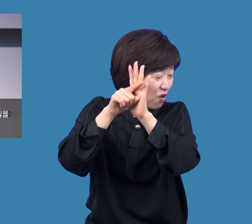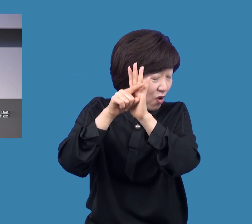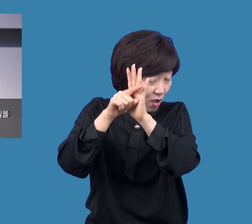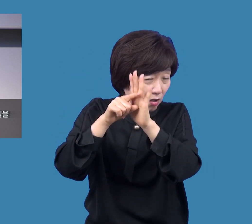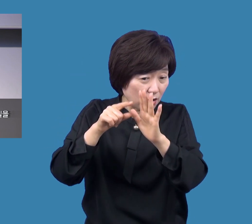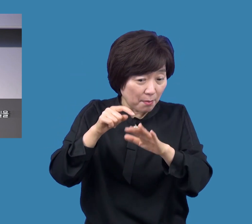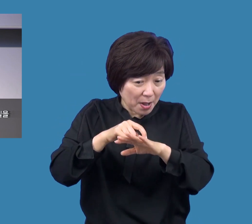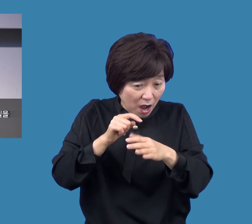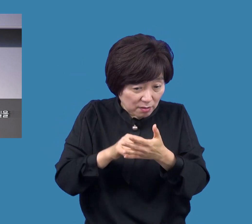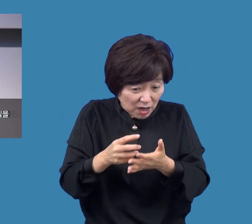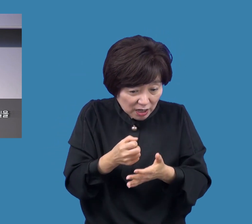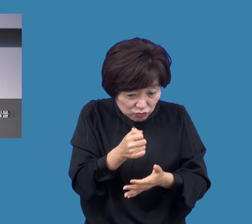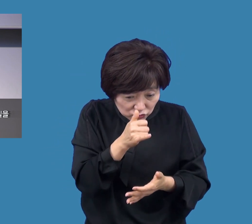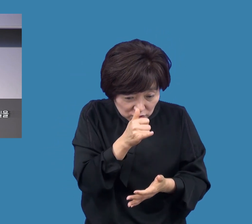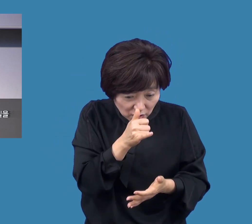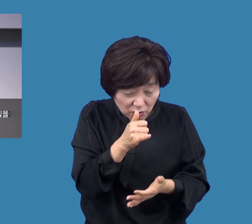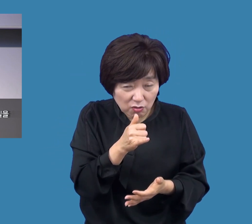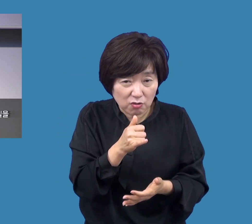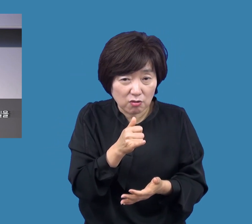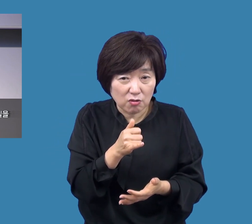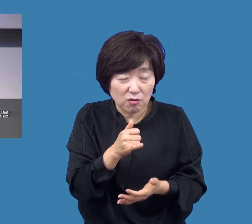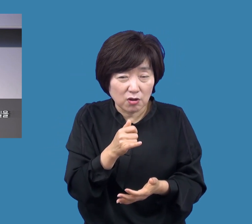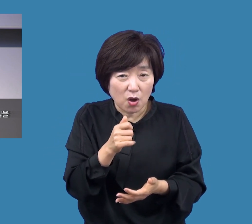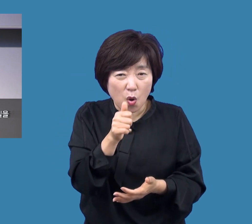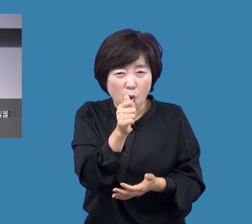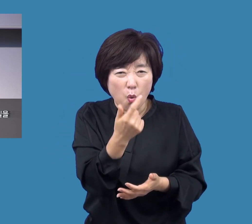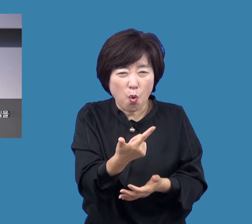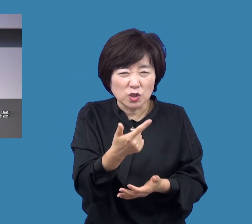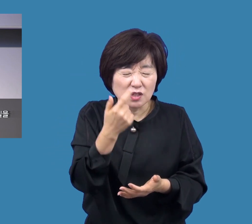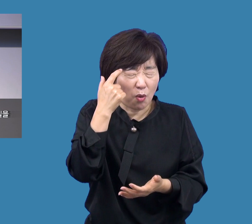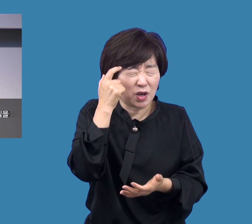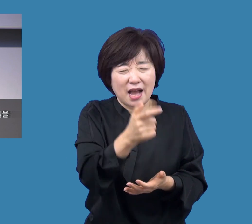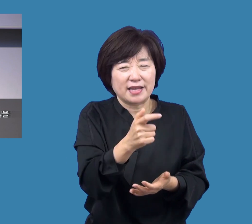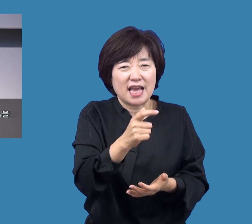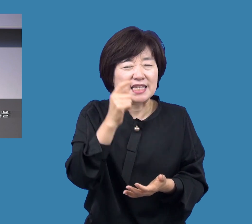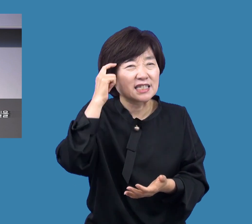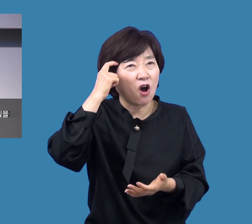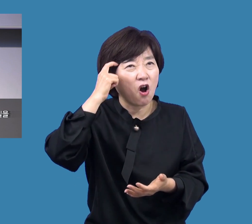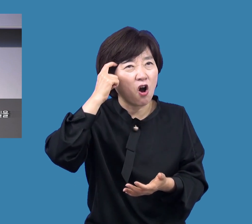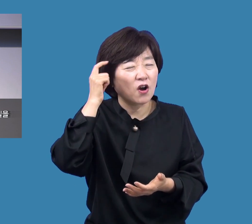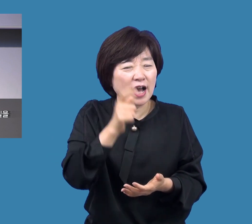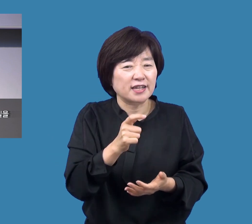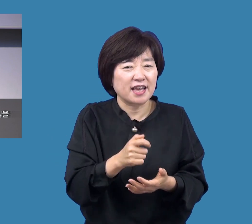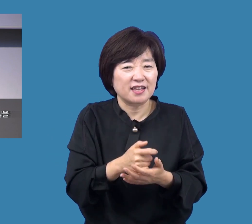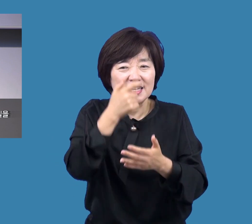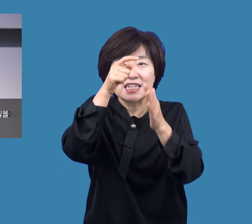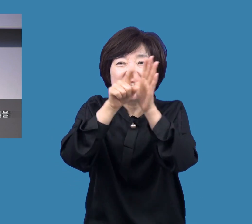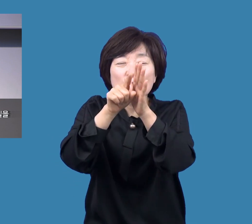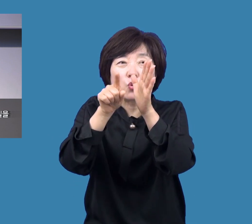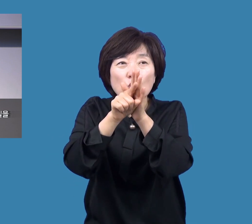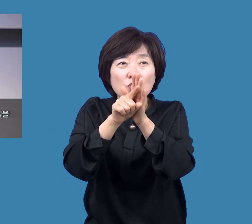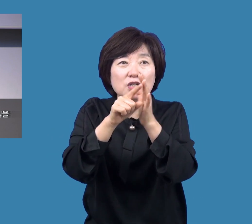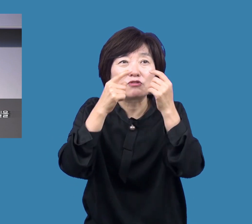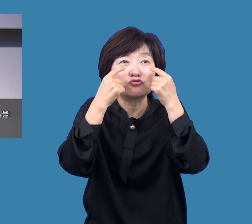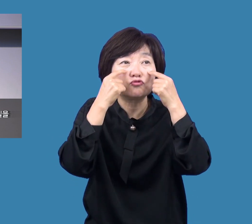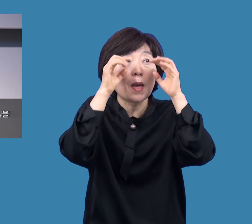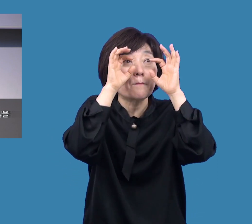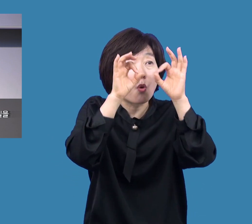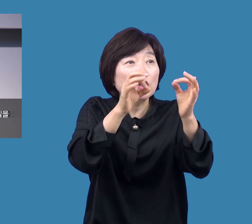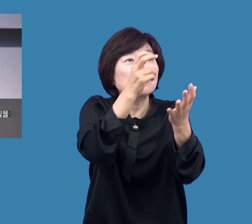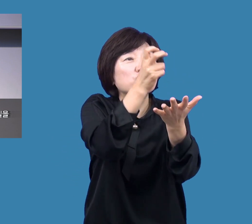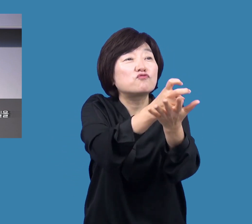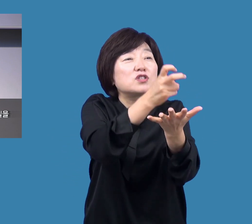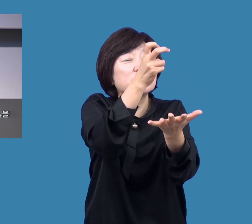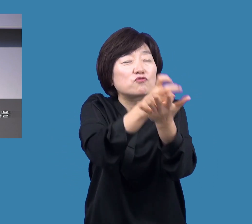초자연적인 것에 대해서 부정적인 생각이라고 하는 건 뭐냐면 혼이 너무 강해. 그래서 기독교를 그냥 눈에 보이는